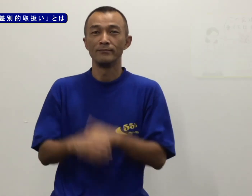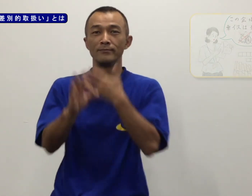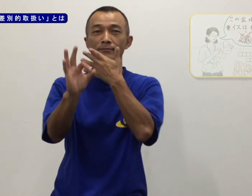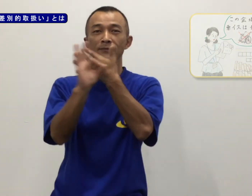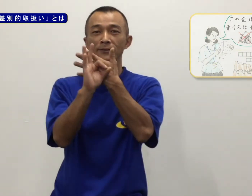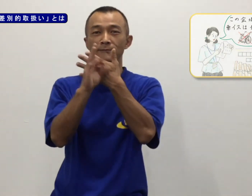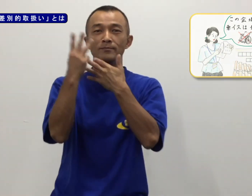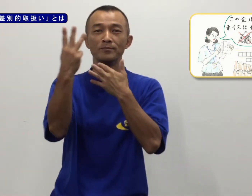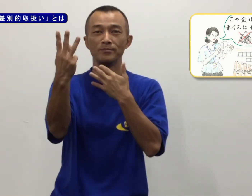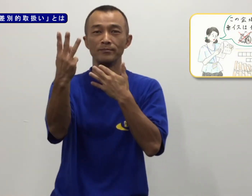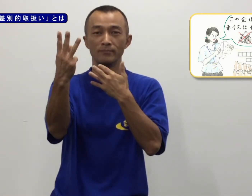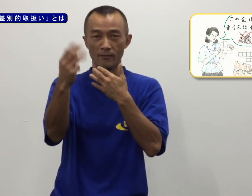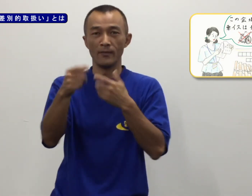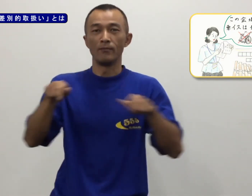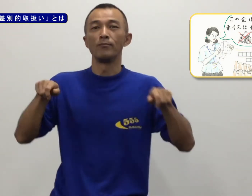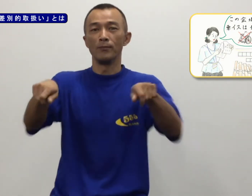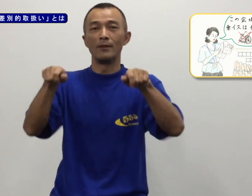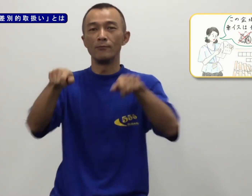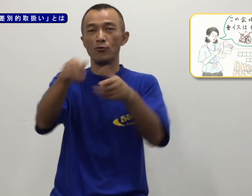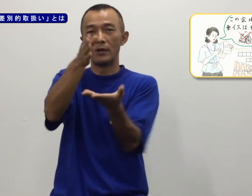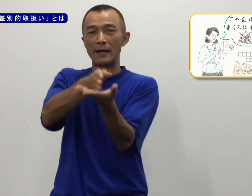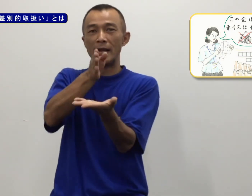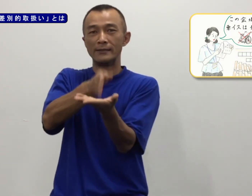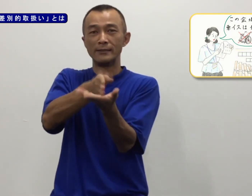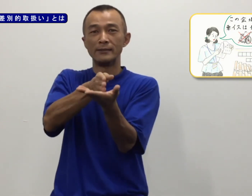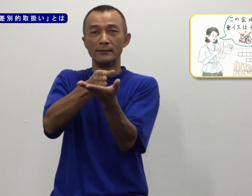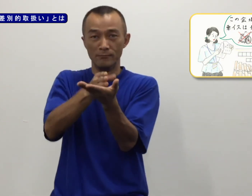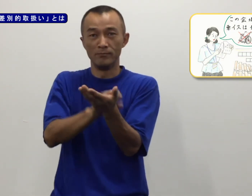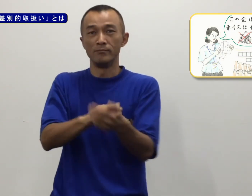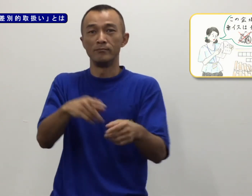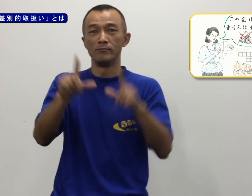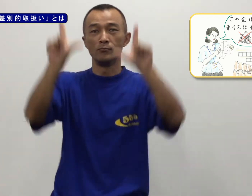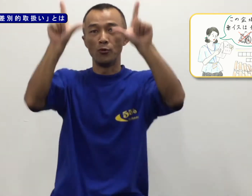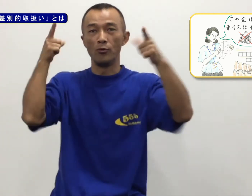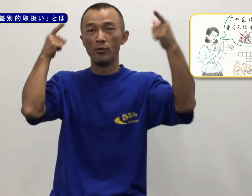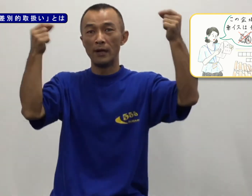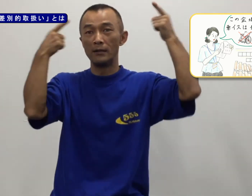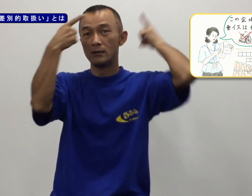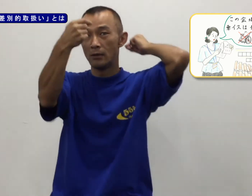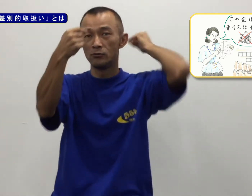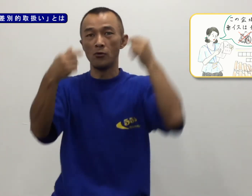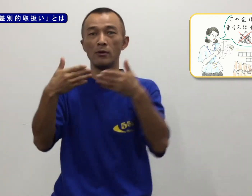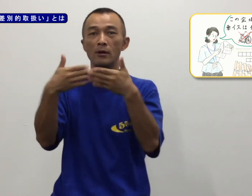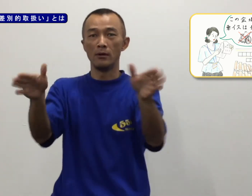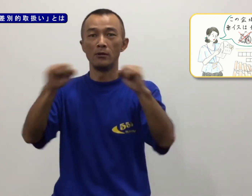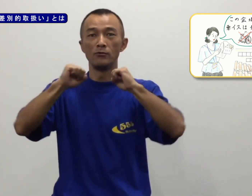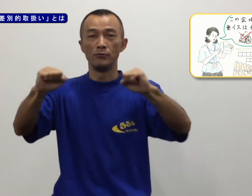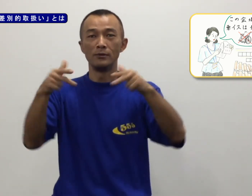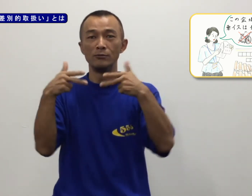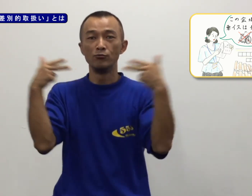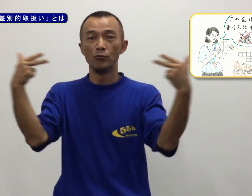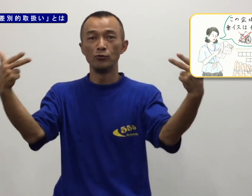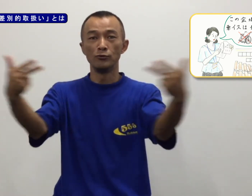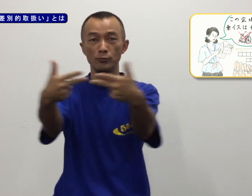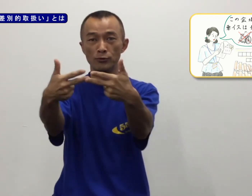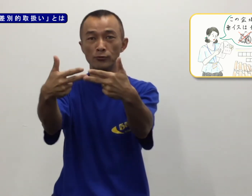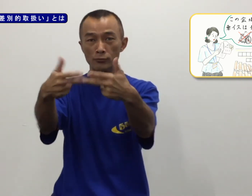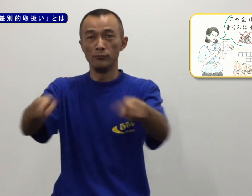レイさんは車いすの例です東京大学で開催されるシンポジウムに